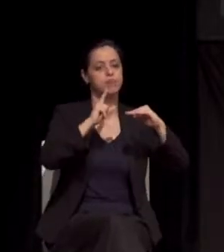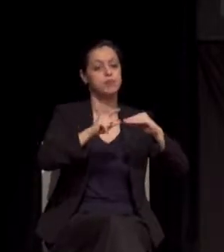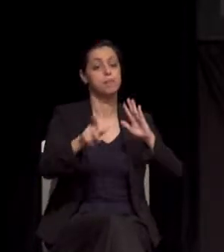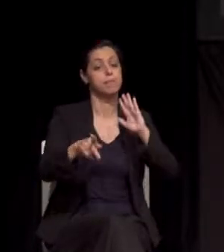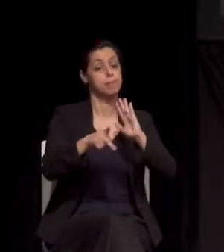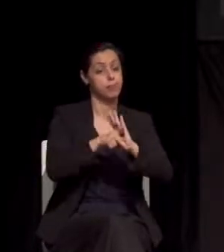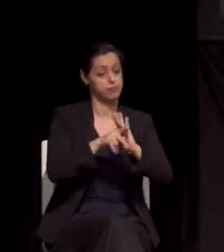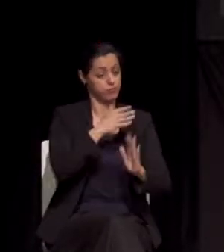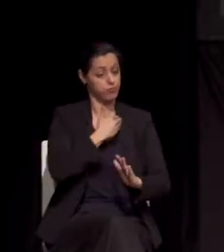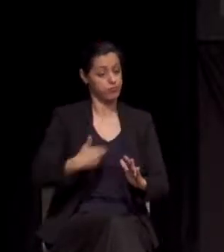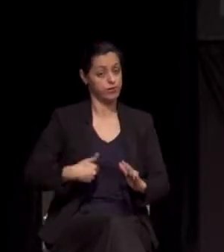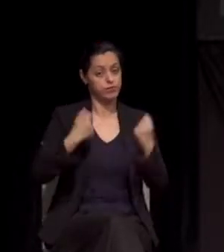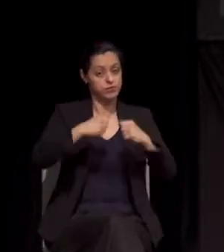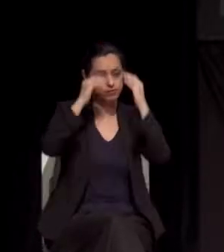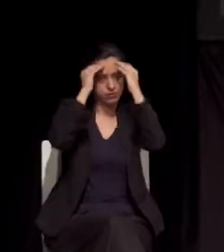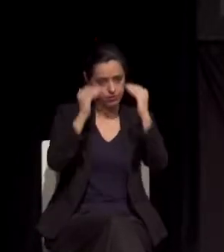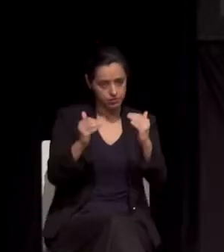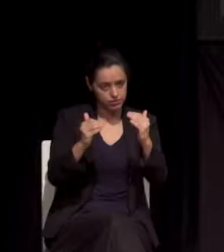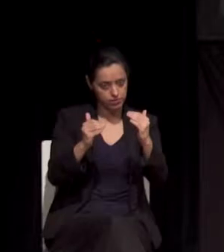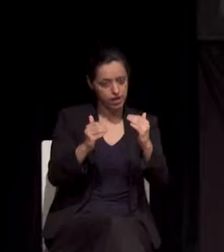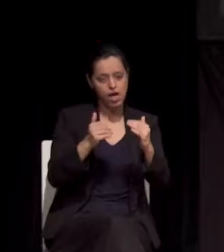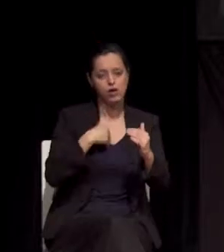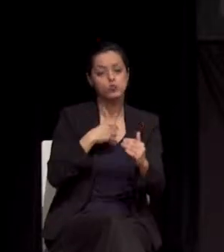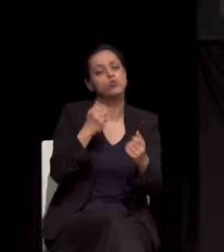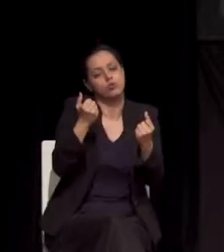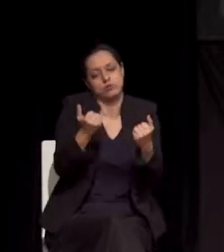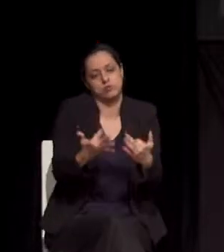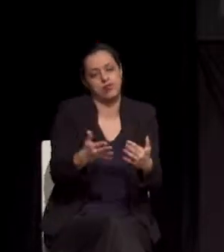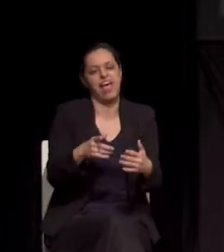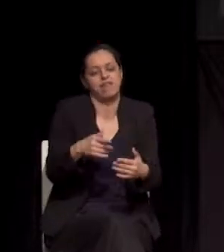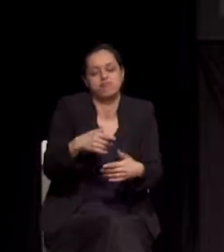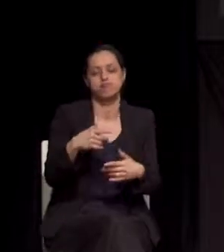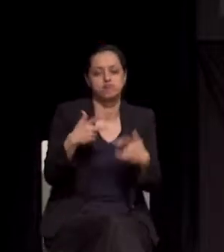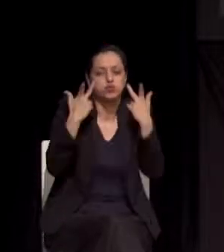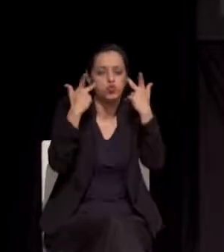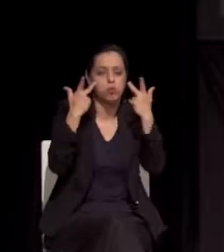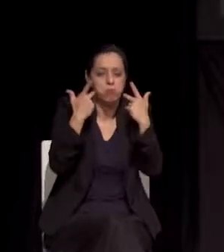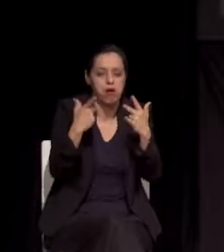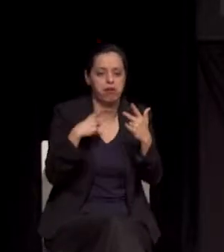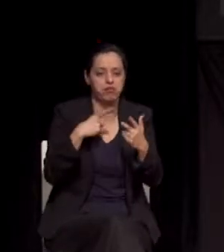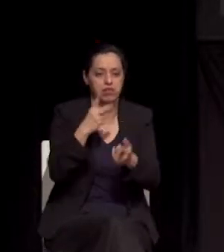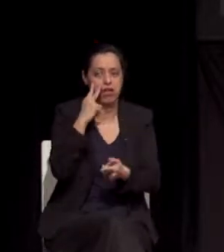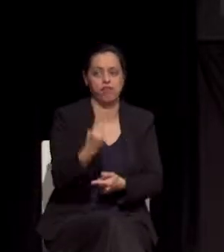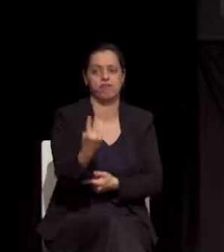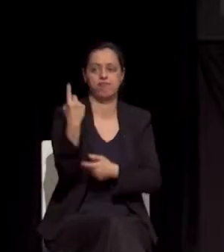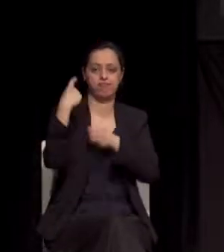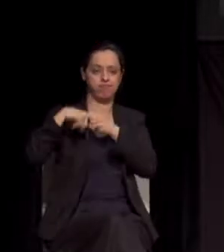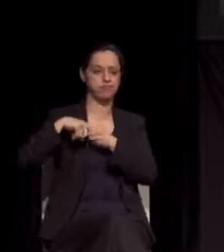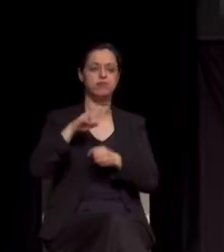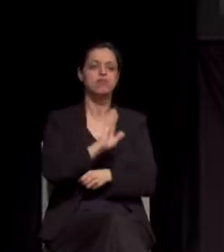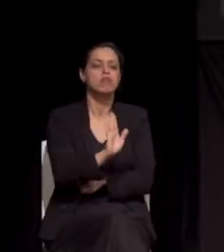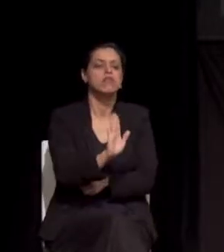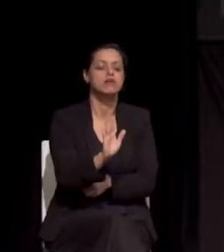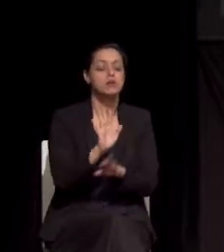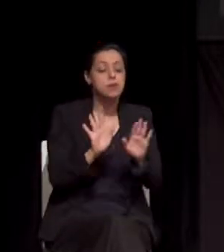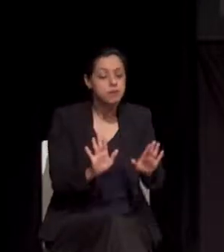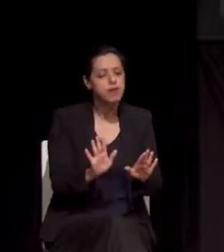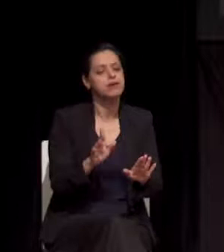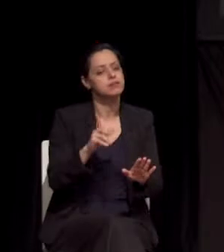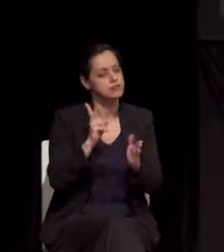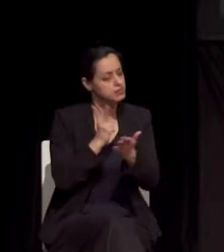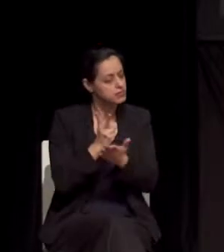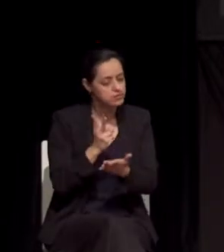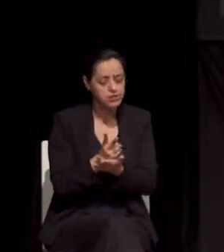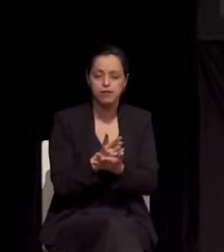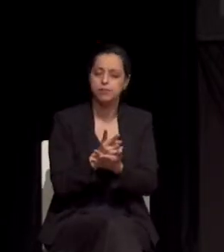estou diminuindo o papel que esse retrocesso tem para a nossa sociedade, mas eu quero que a gente também tenha sempre a perspectiva